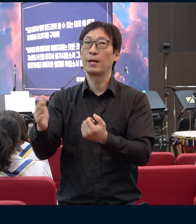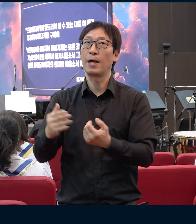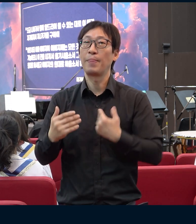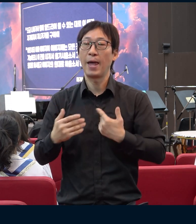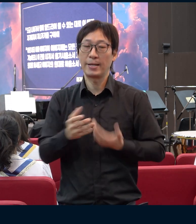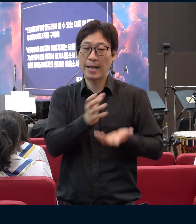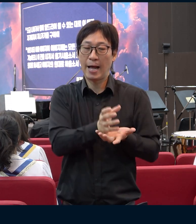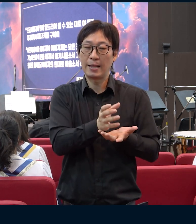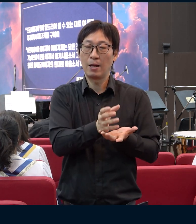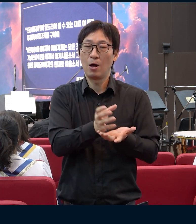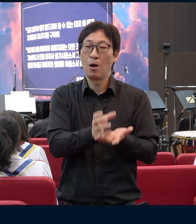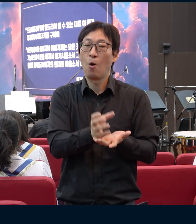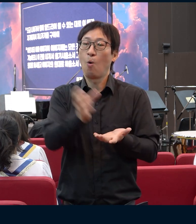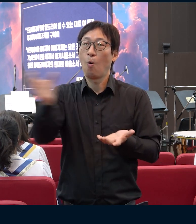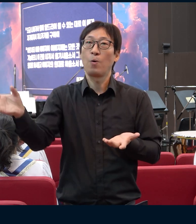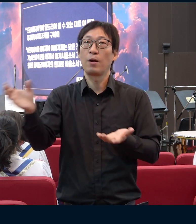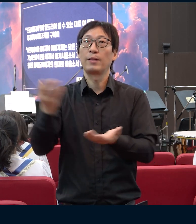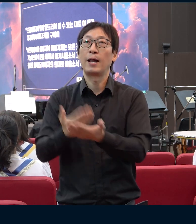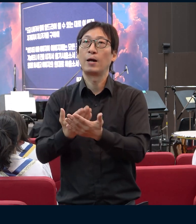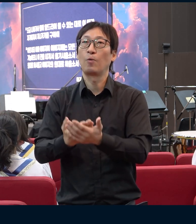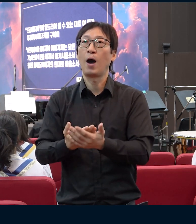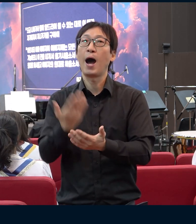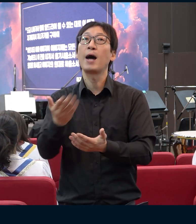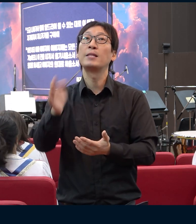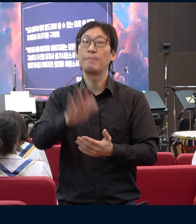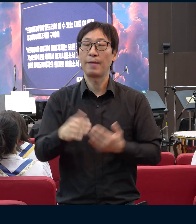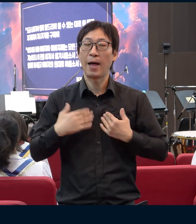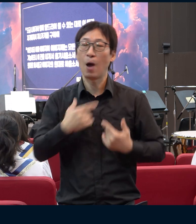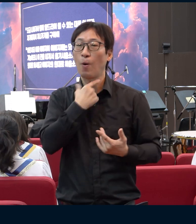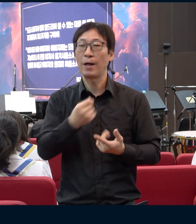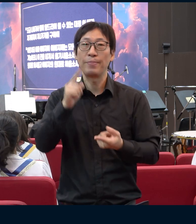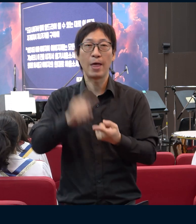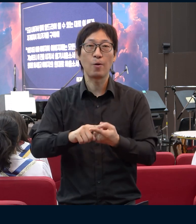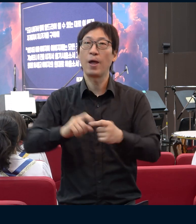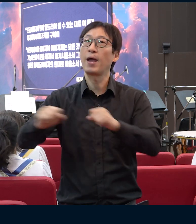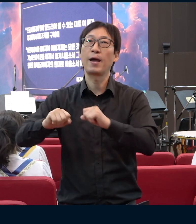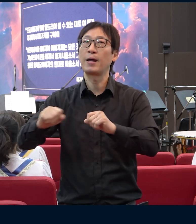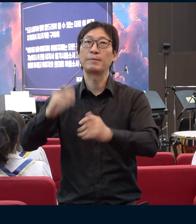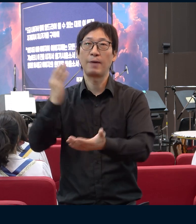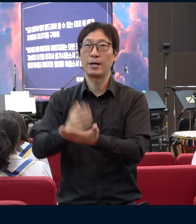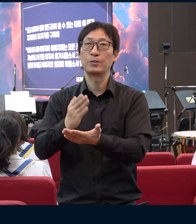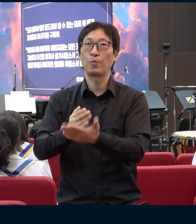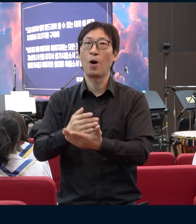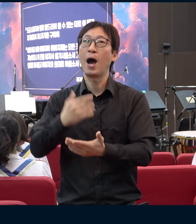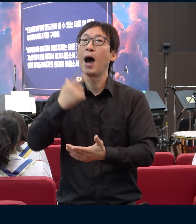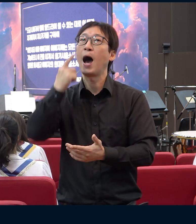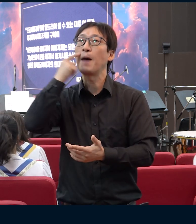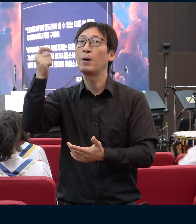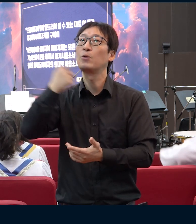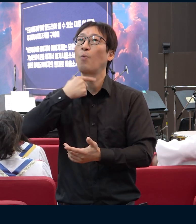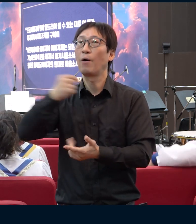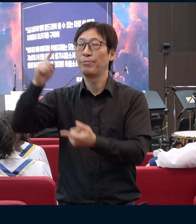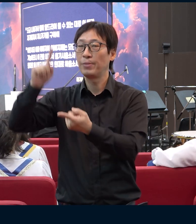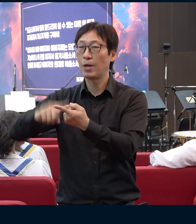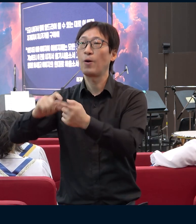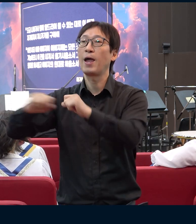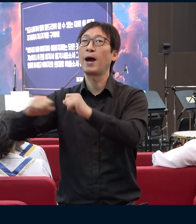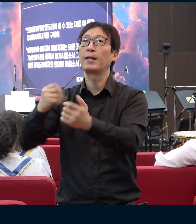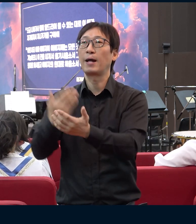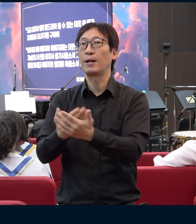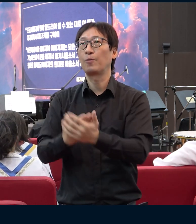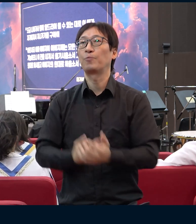이 잔을 내게서 옮기시옵소서. 그러나 나의 원대로 마시옵고 아버지의 원대로